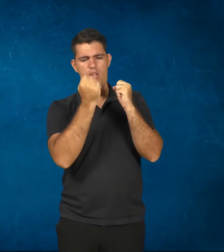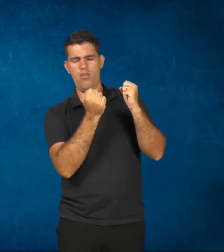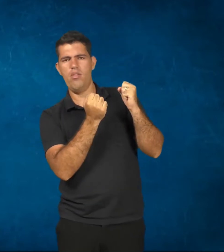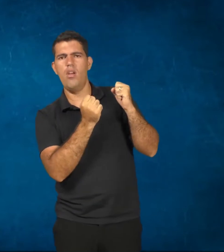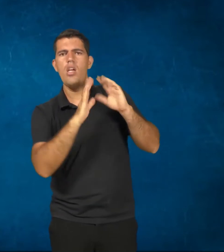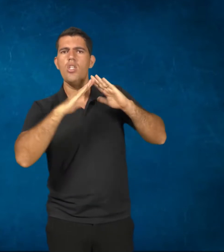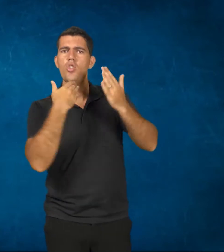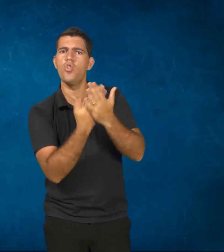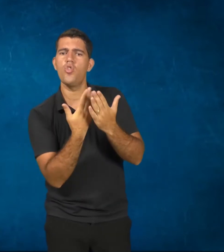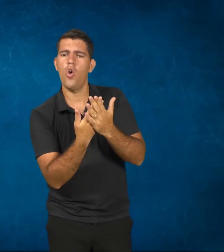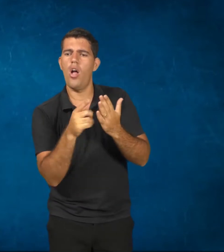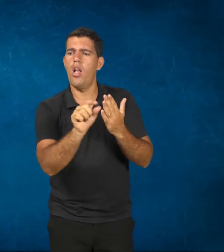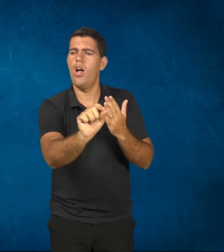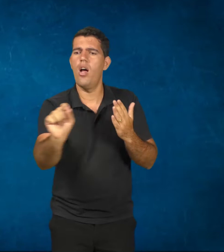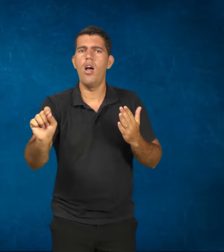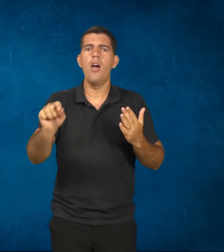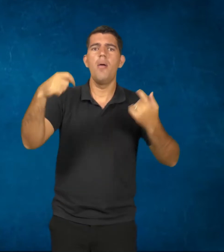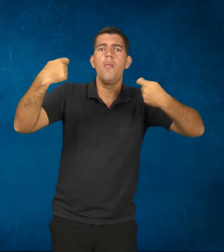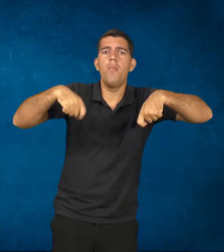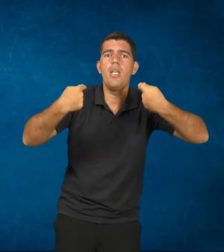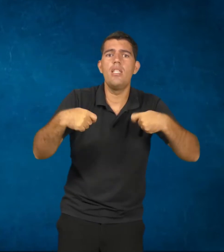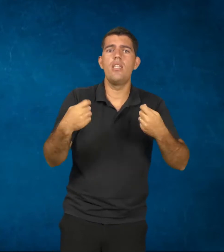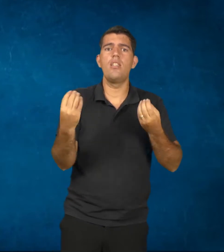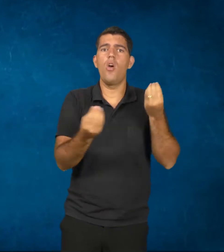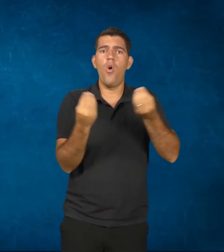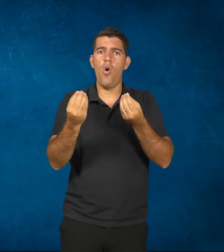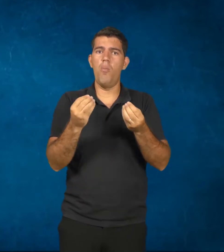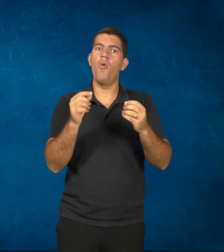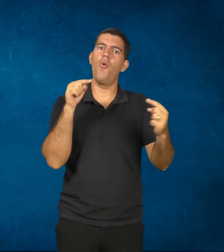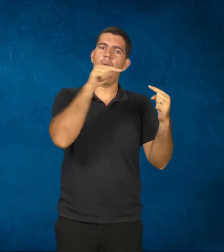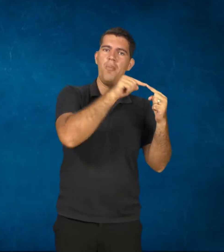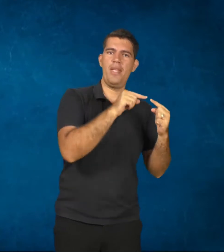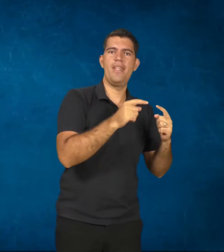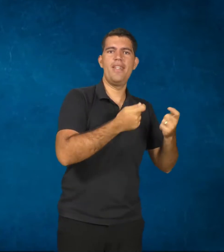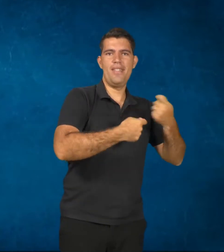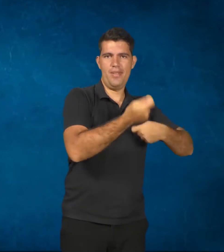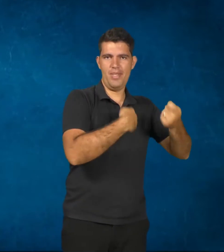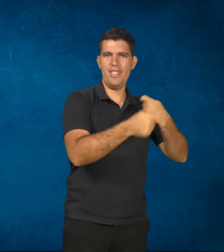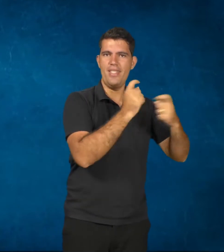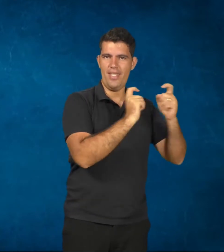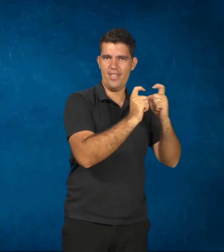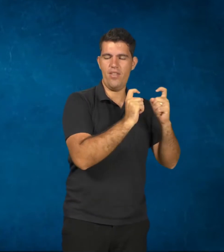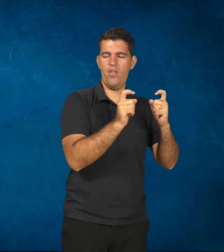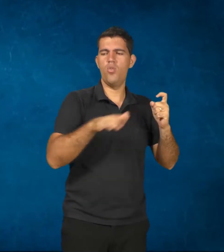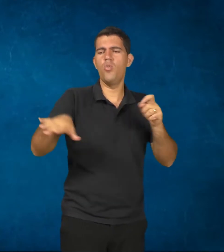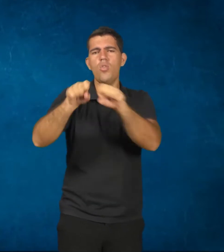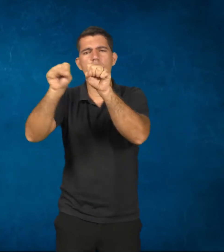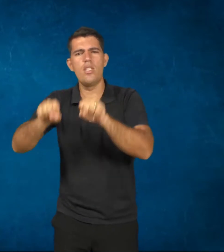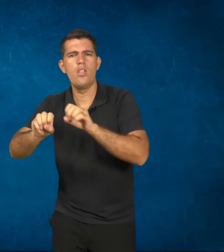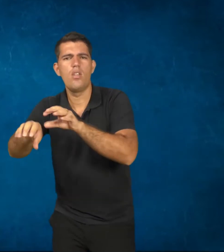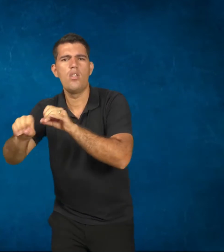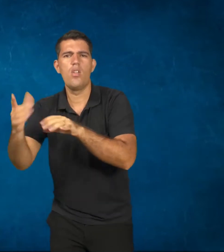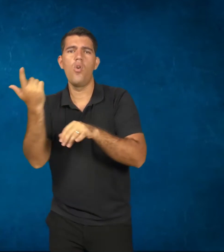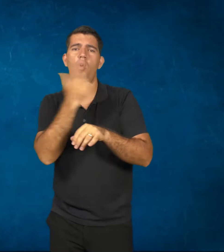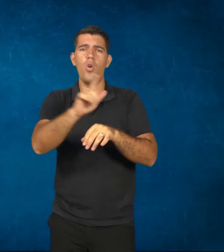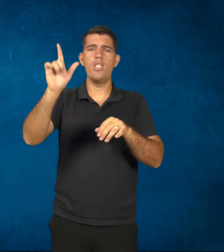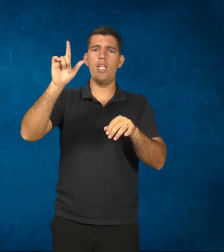a escola deveria funcionar de acordo com os princípios da administração, ou seja, que o sistema educacional fosse capaz de